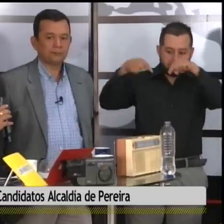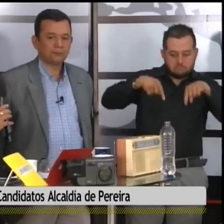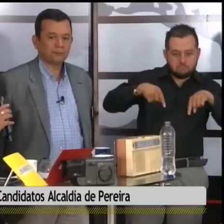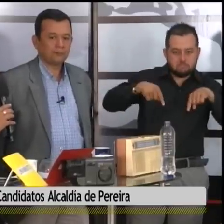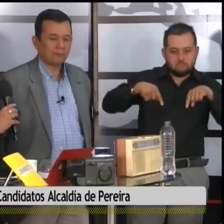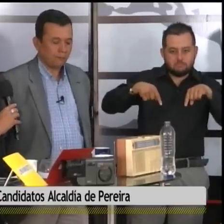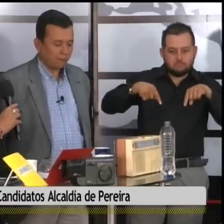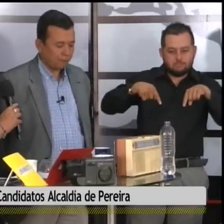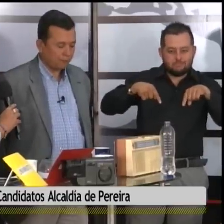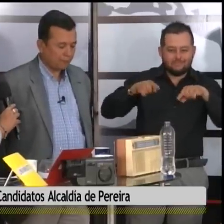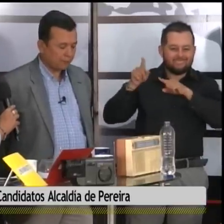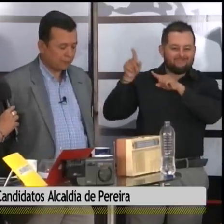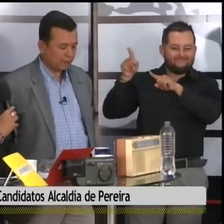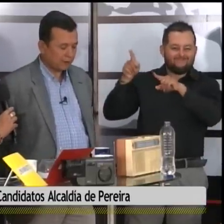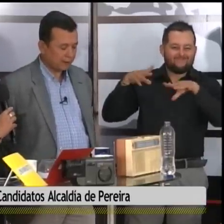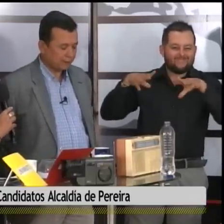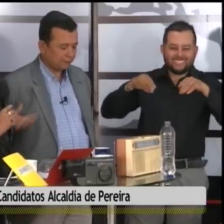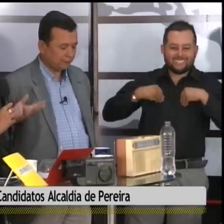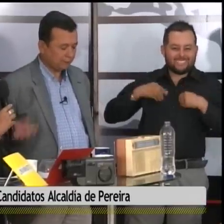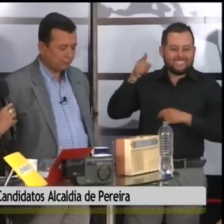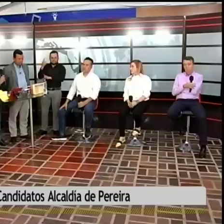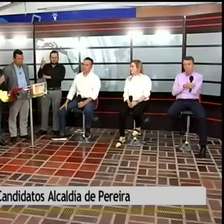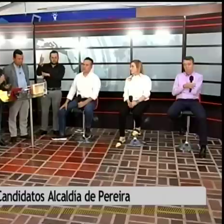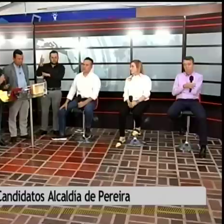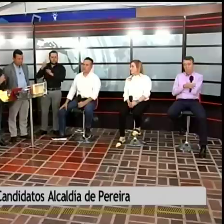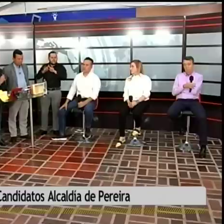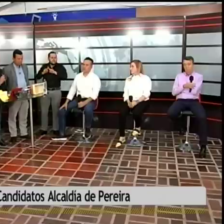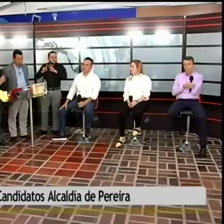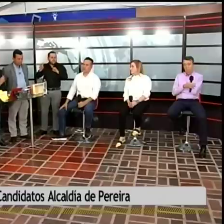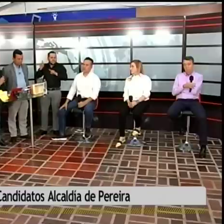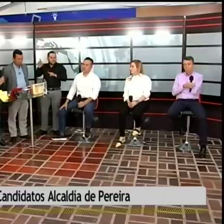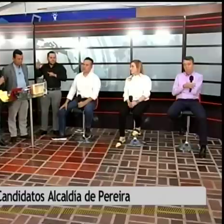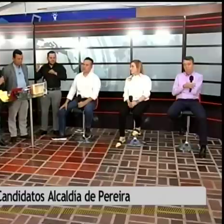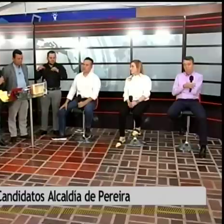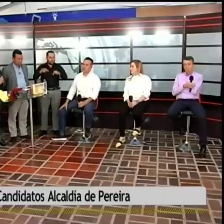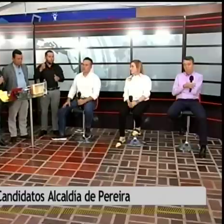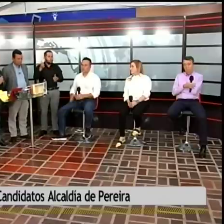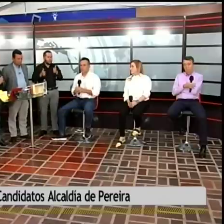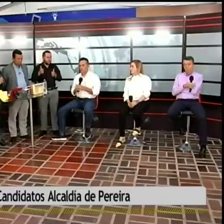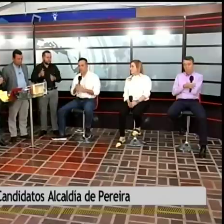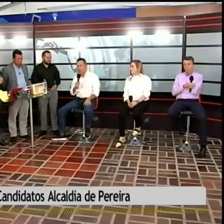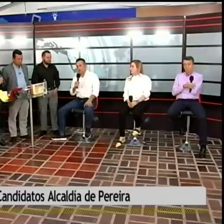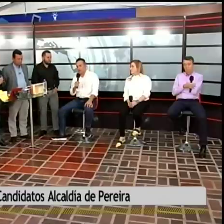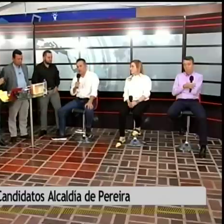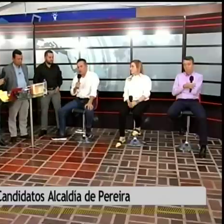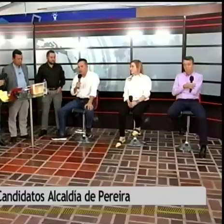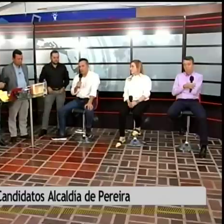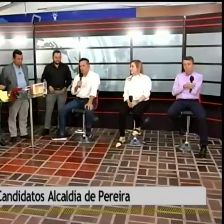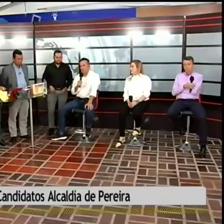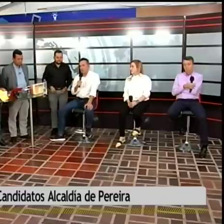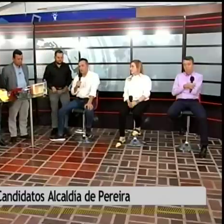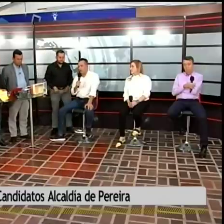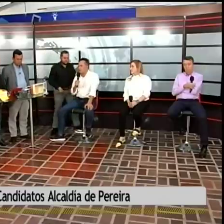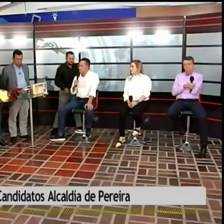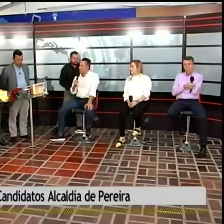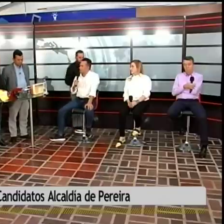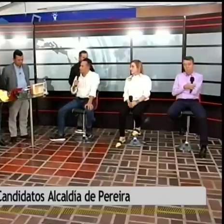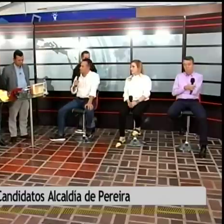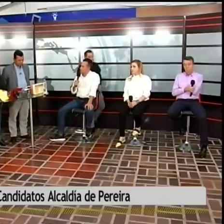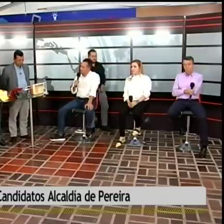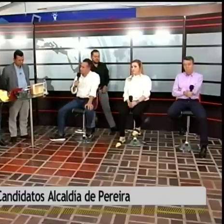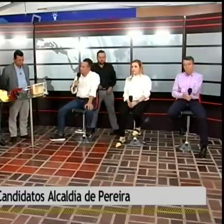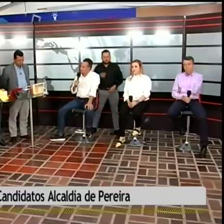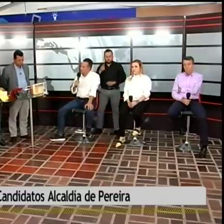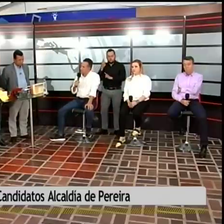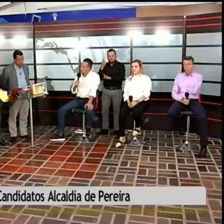porque dijo que, uy, no, que usted no soportaba más esa política. ¿Cuál es la diferencia entre la política de ahí y la política de aquí? Jimmy, la política a nivel nacional es